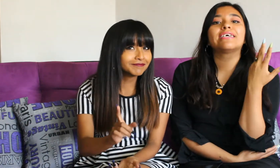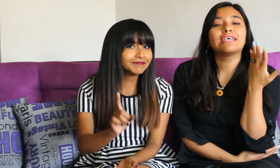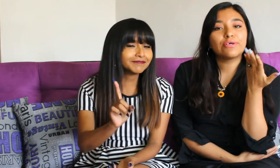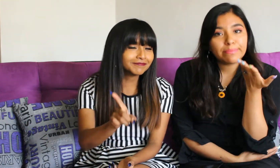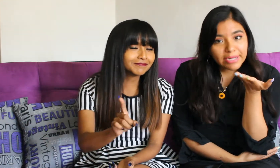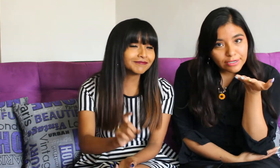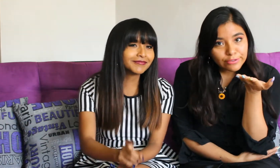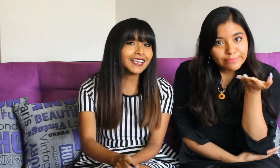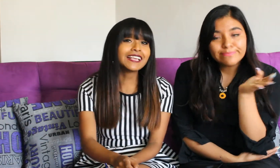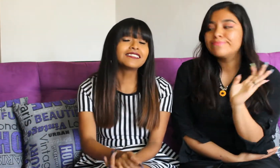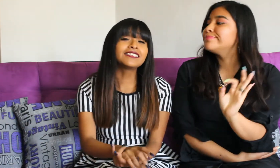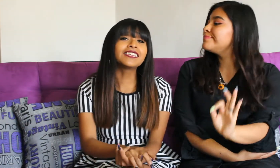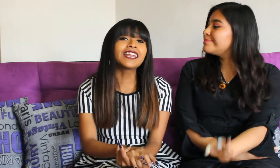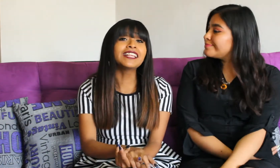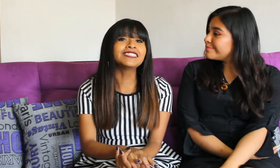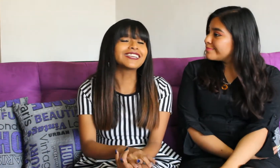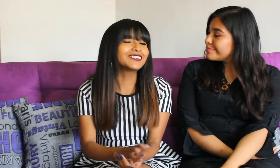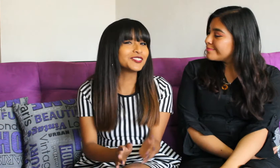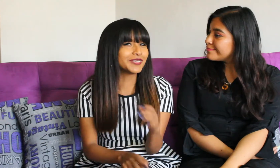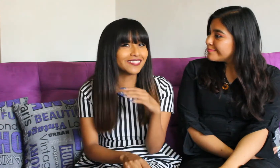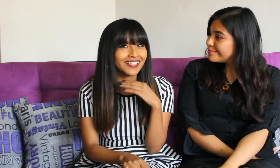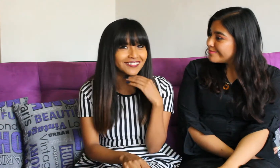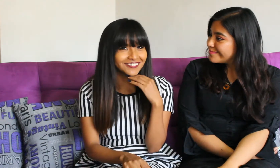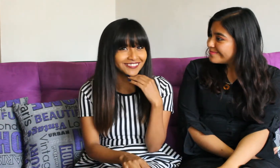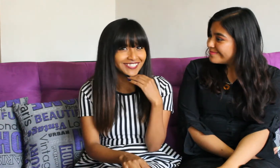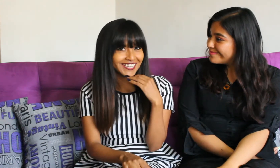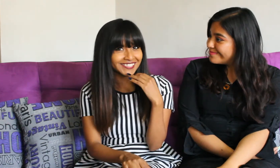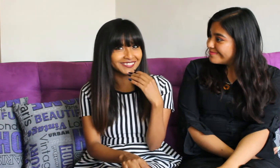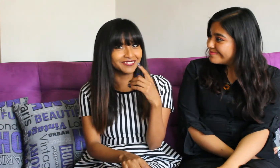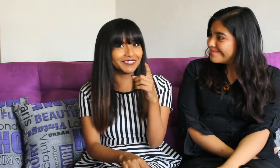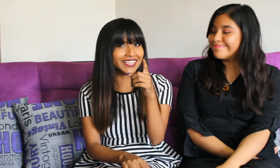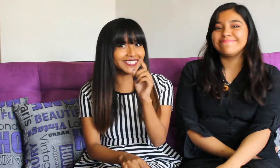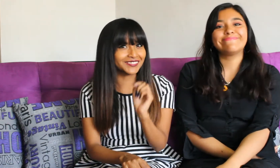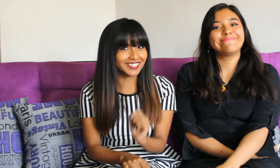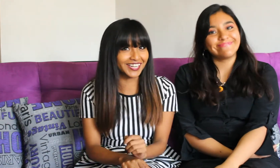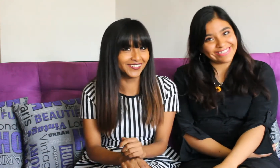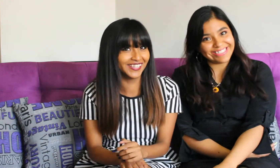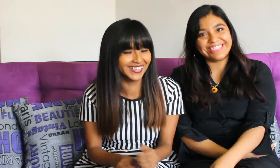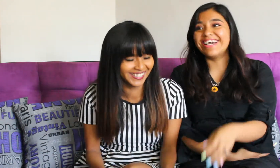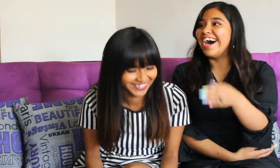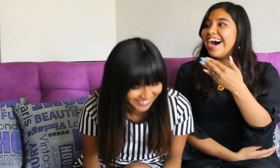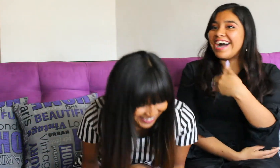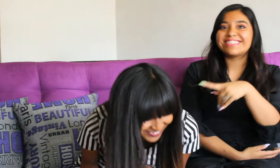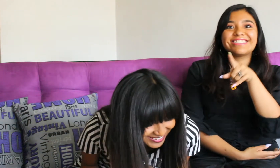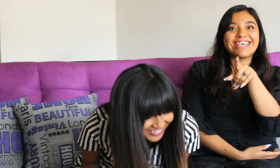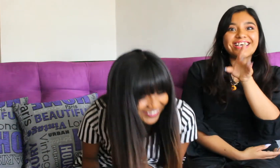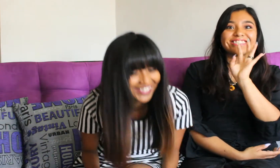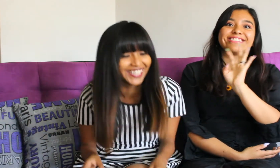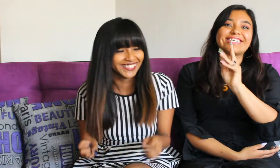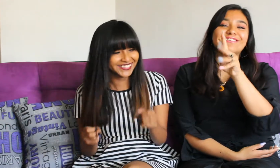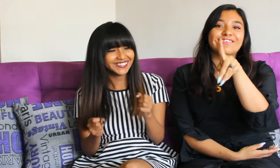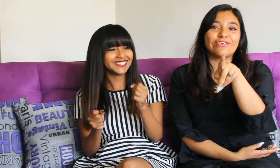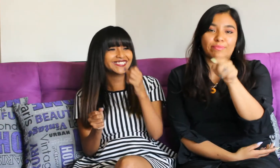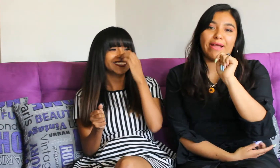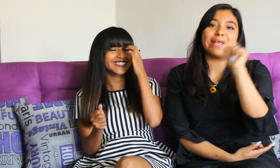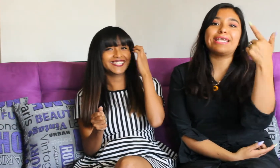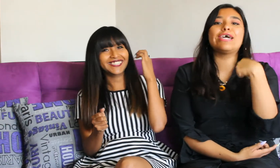vayan a comprarlo. Si quieren seguirnos viendo dando noticias, vayan y suscríbanse. Así es, eso no se lo esperaban, ni yo